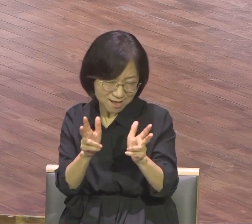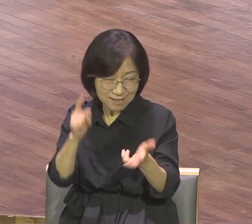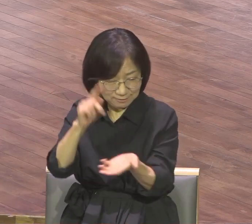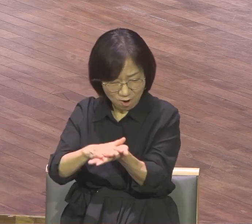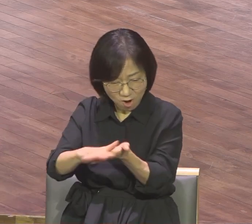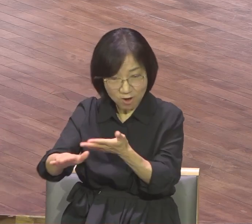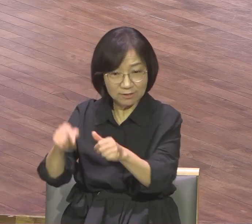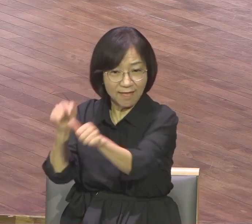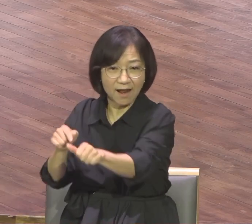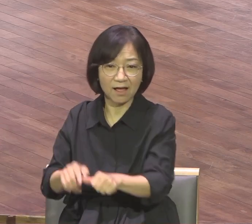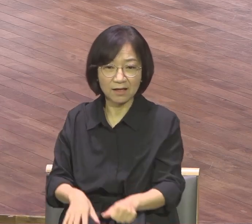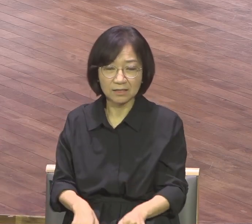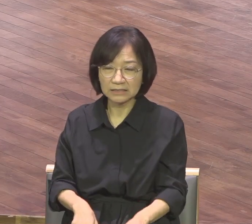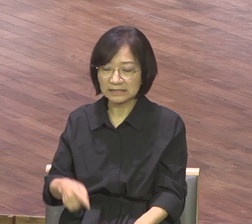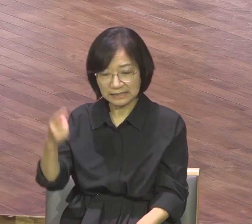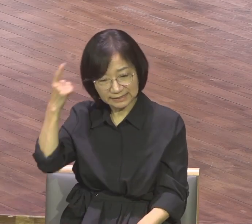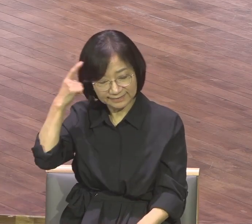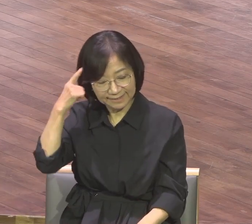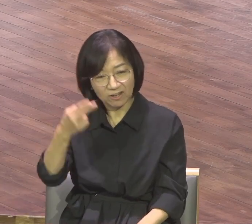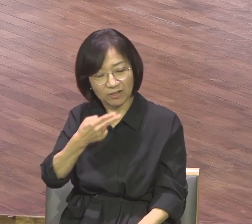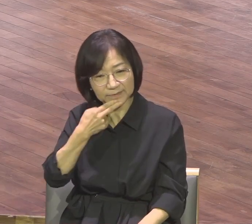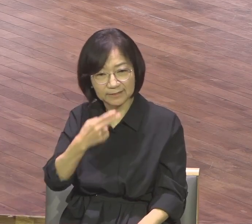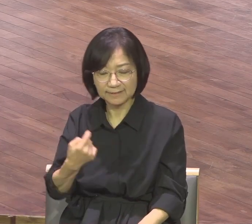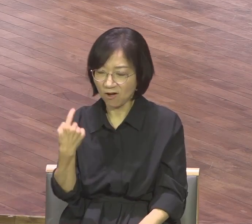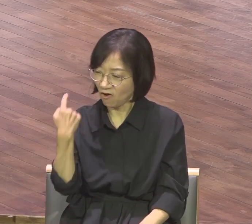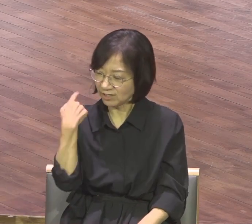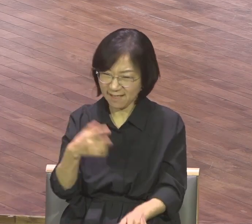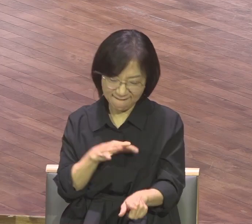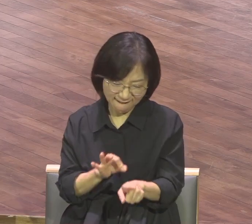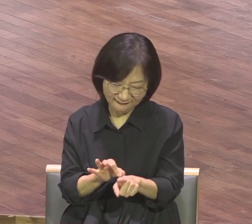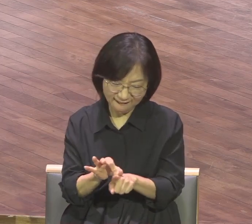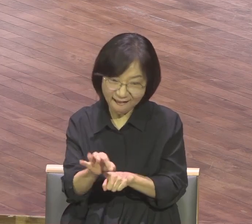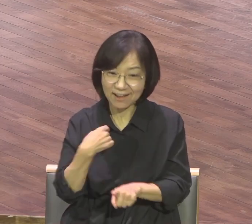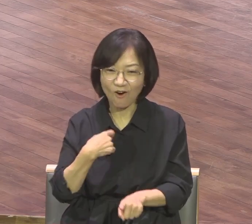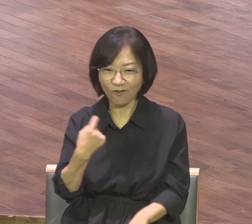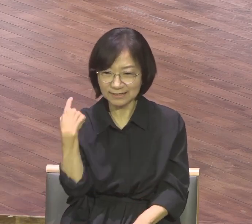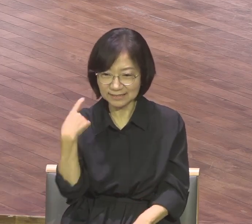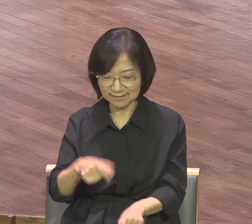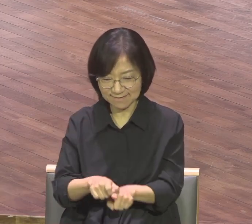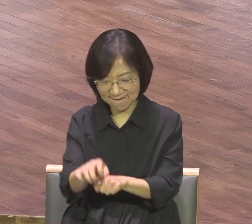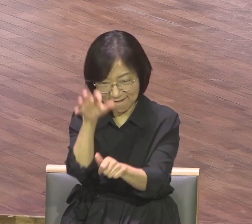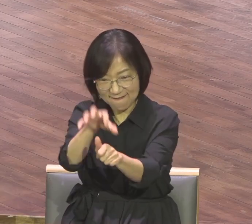그 조정이 안 돼. 어제까지 잔소리 한 거예요 제가.